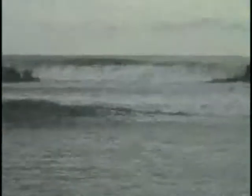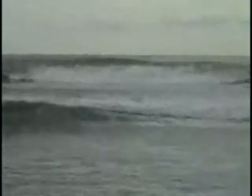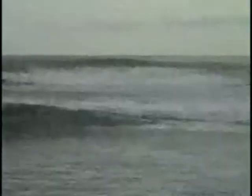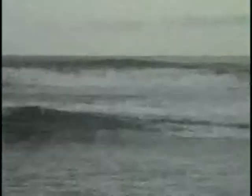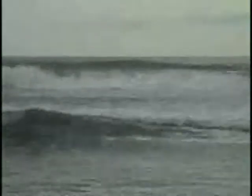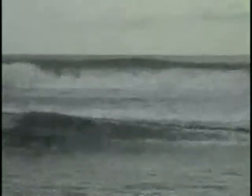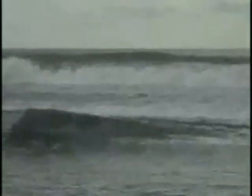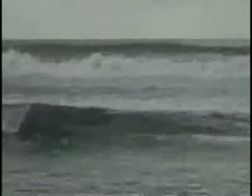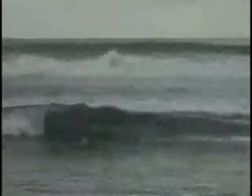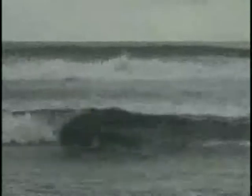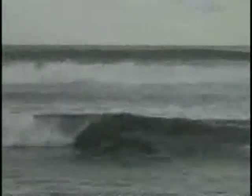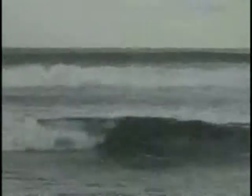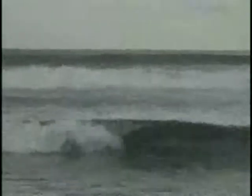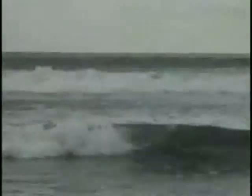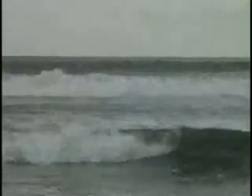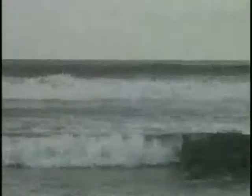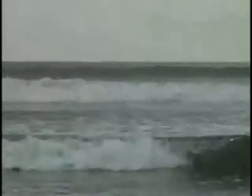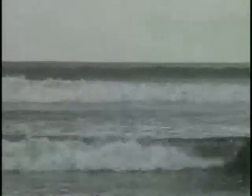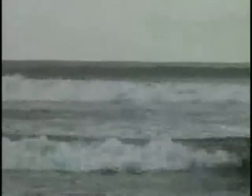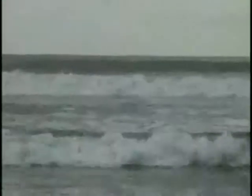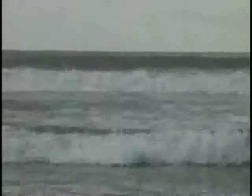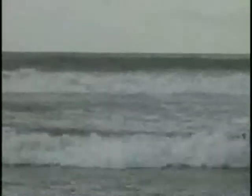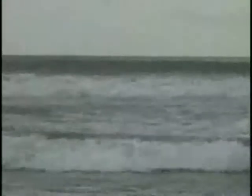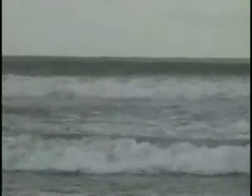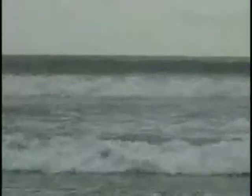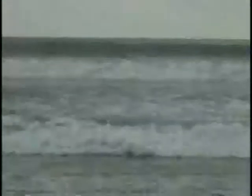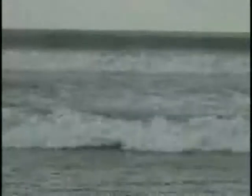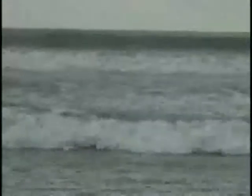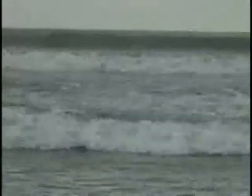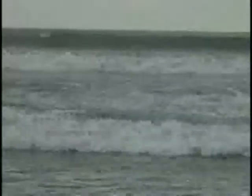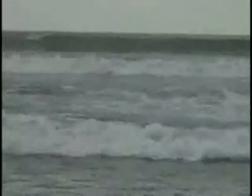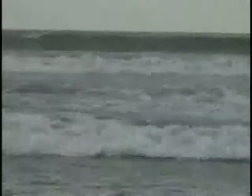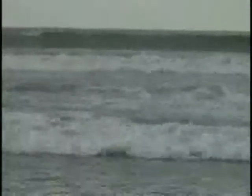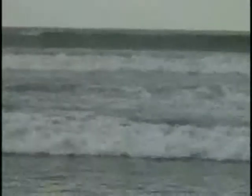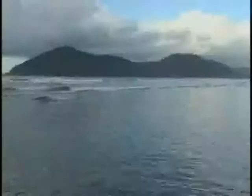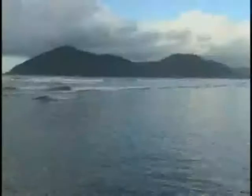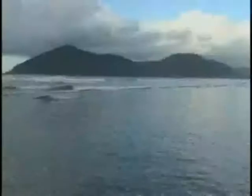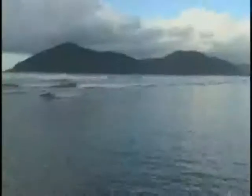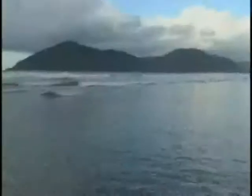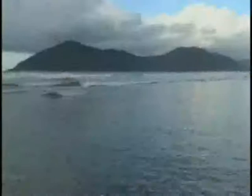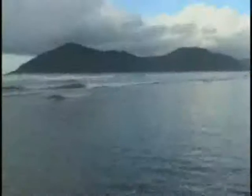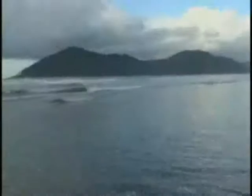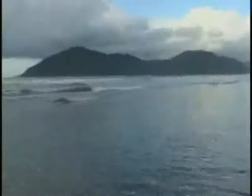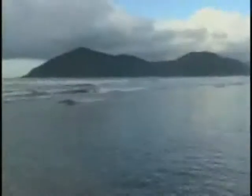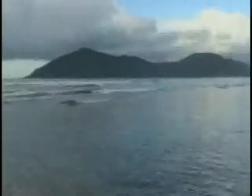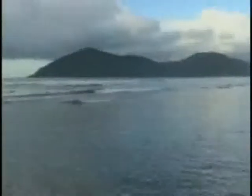a porta do coração e certamente, meu Pai, isso já tem descido ao coração. E eu quero